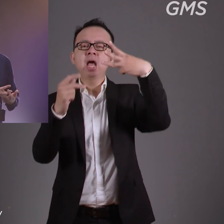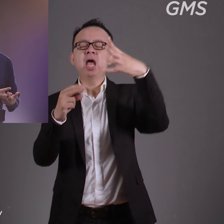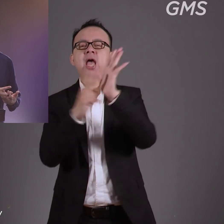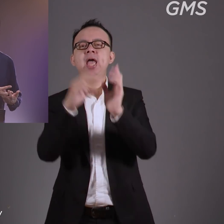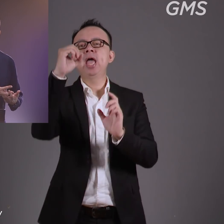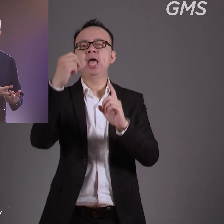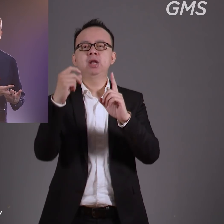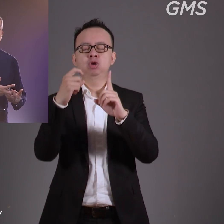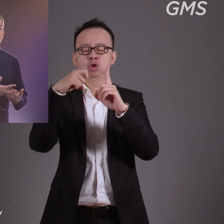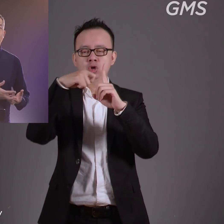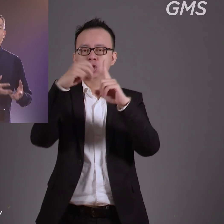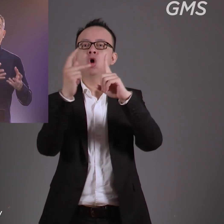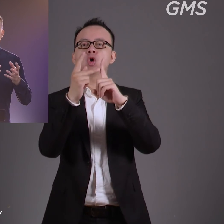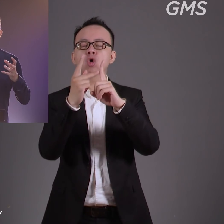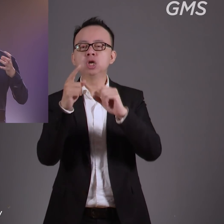dengan Tuhan.